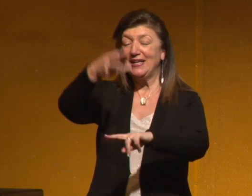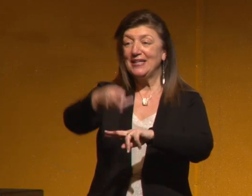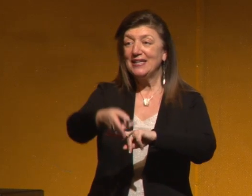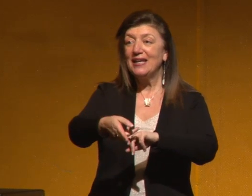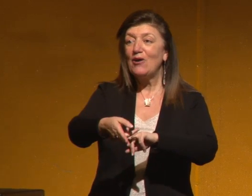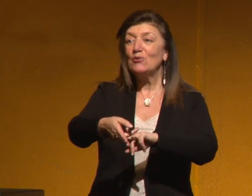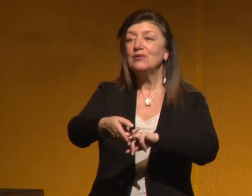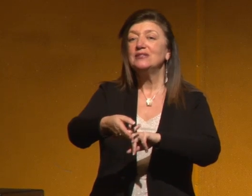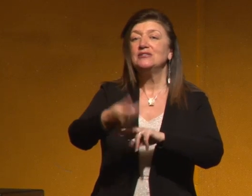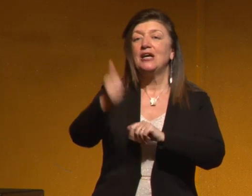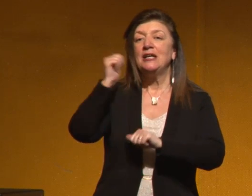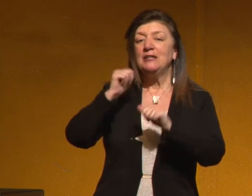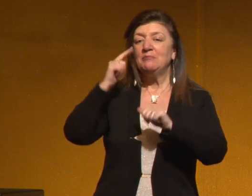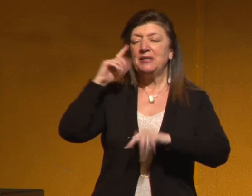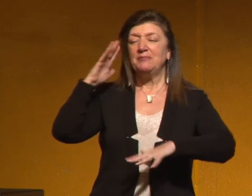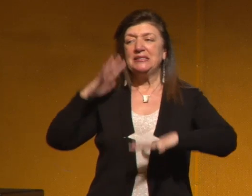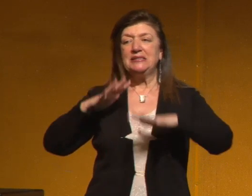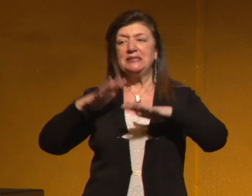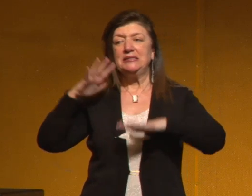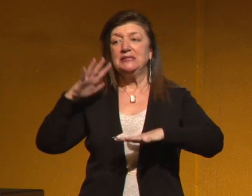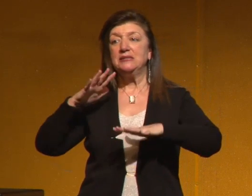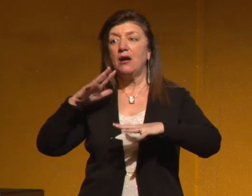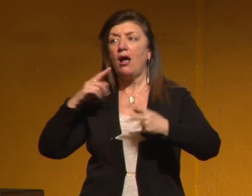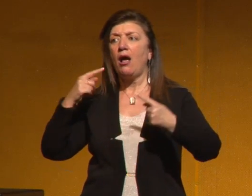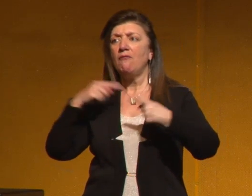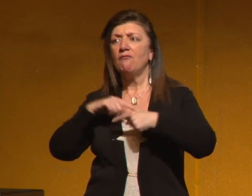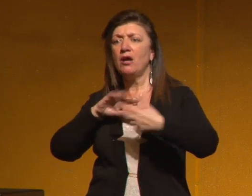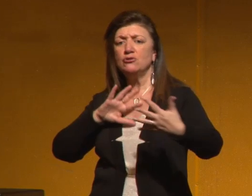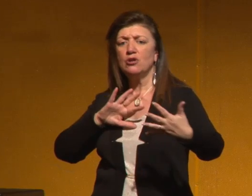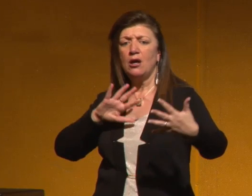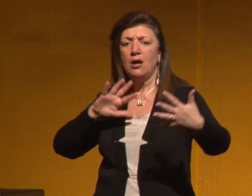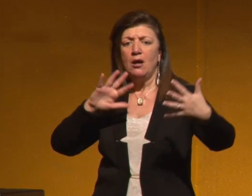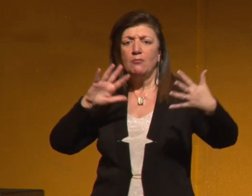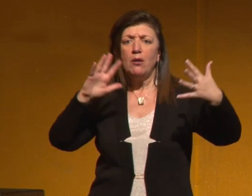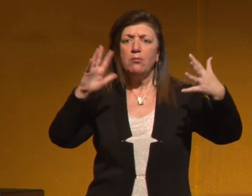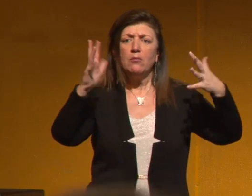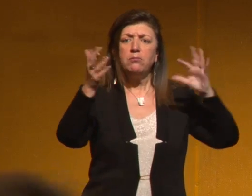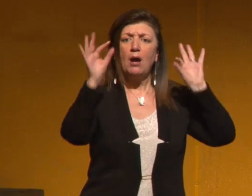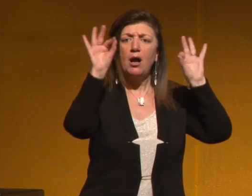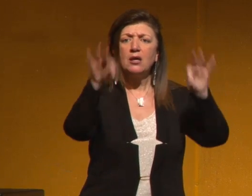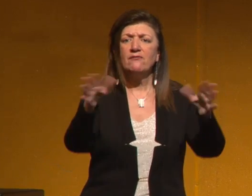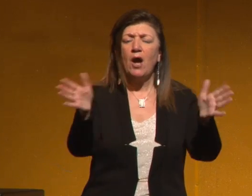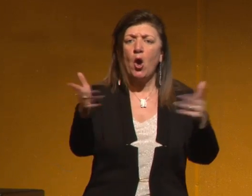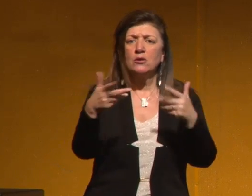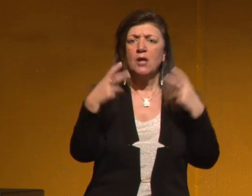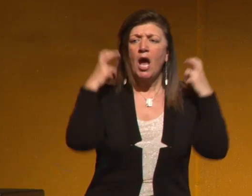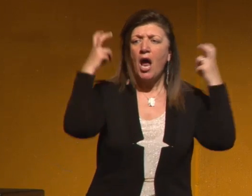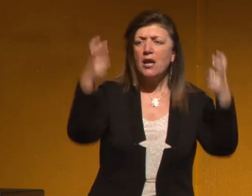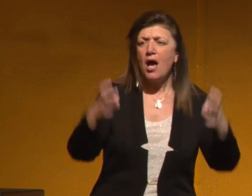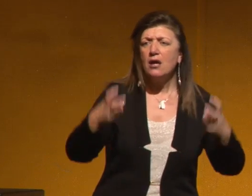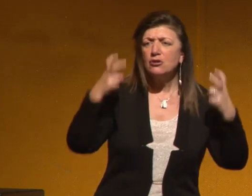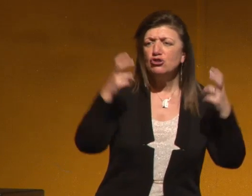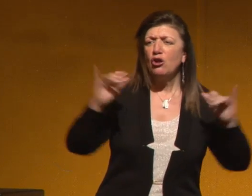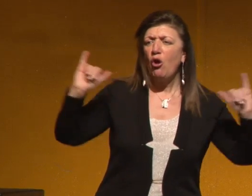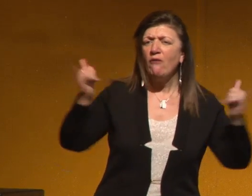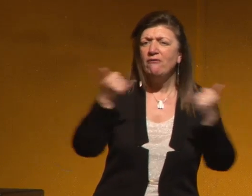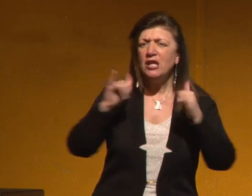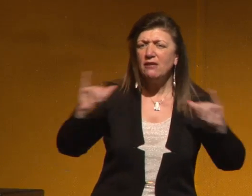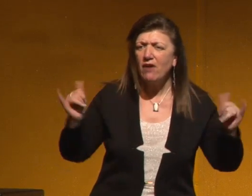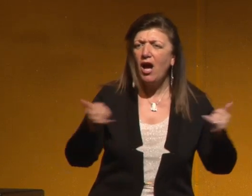scetticismo sia oggi un contenitore energico vivace di cultura che